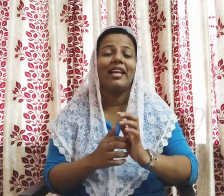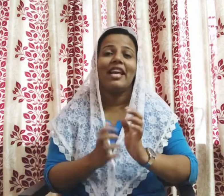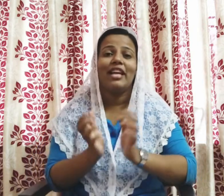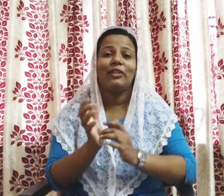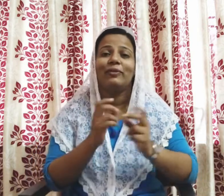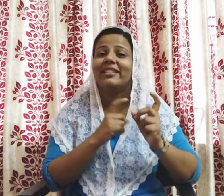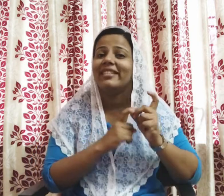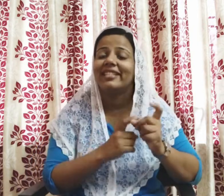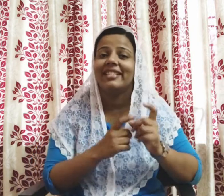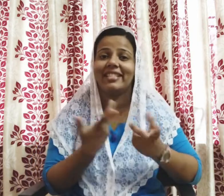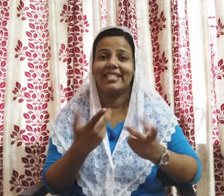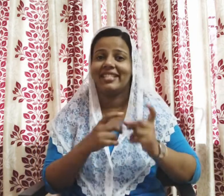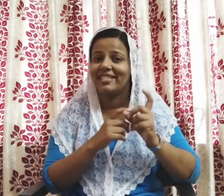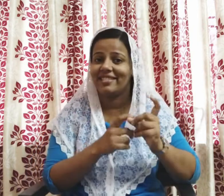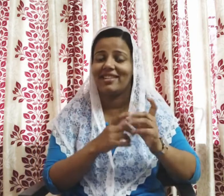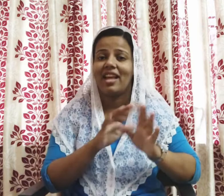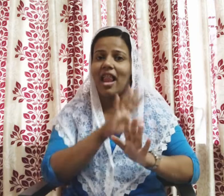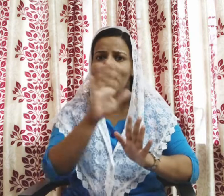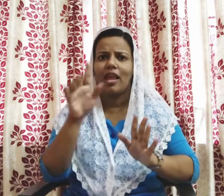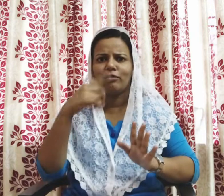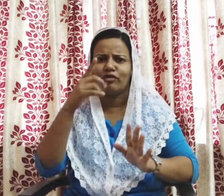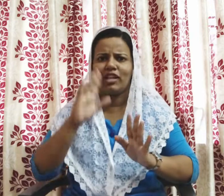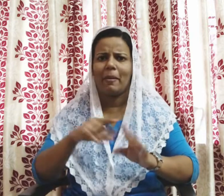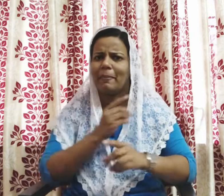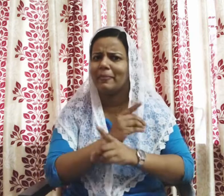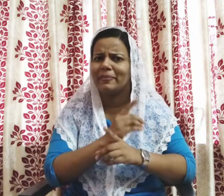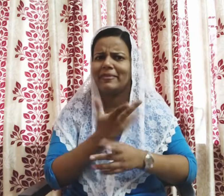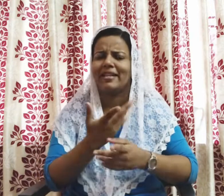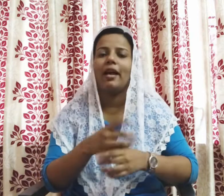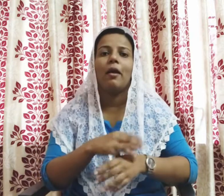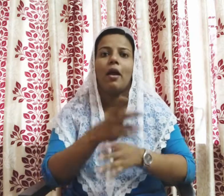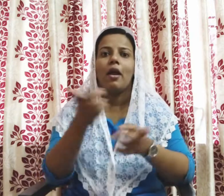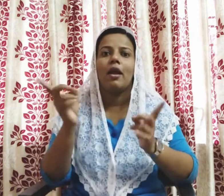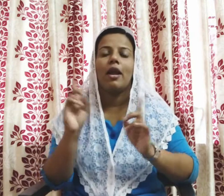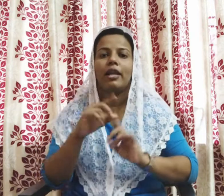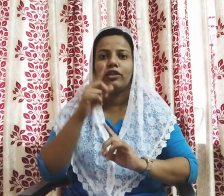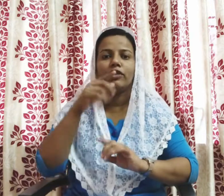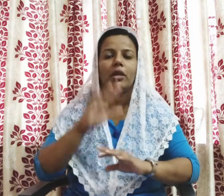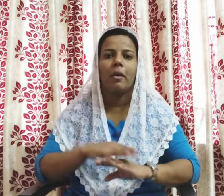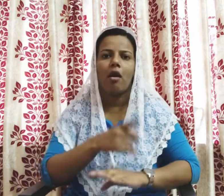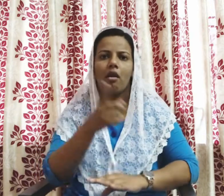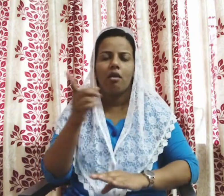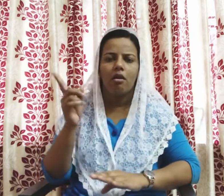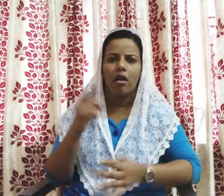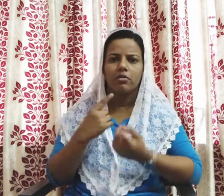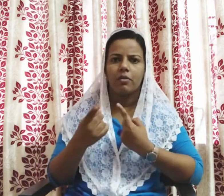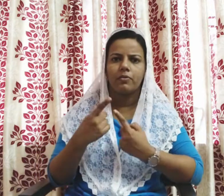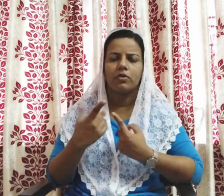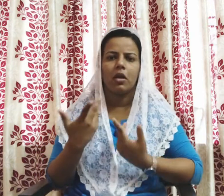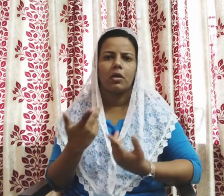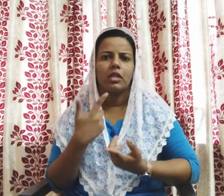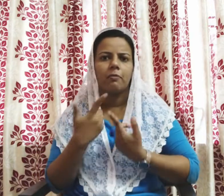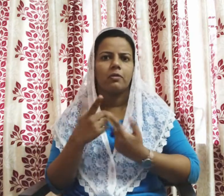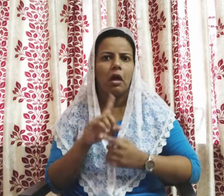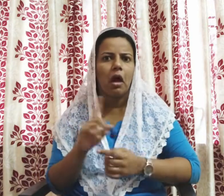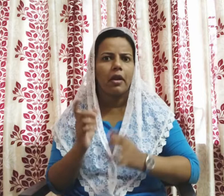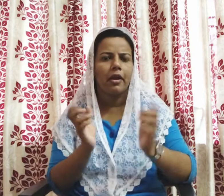ഈ ഇവരുടെ പ്രവൃത്തിയും ഇവരുടെ വാക്കുകളും ഇവരുടെ രീതികളും ഒക്കെ കണ്ടപ്പോൾ ഇവർ അവിടെ ഉള്ളവർ പറയുക, ഇവർ നസറേൻ്റെ